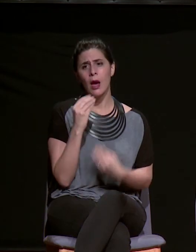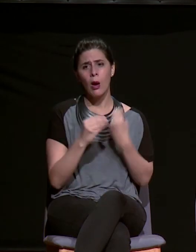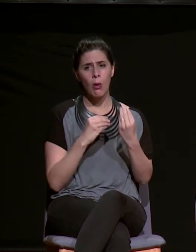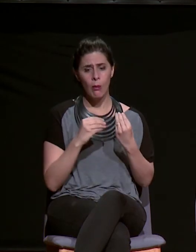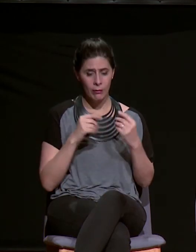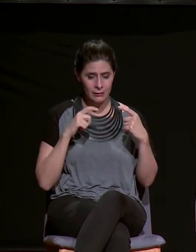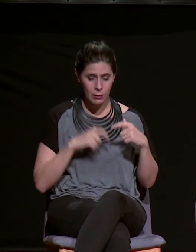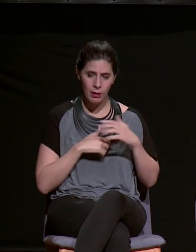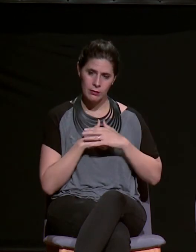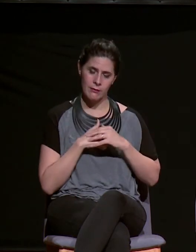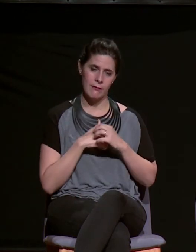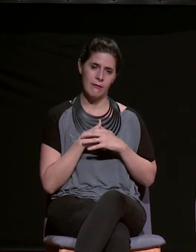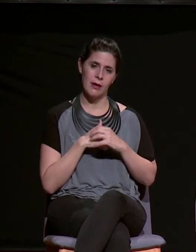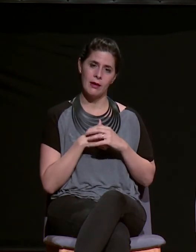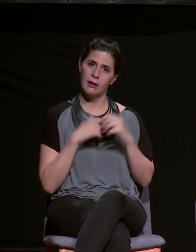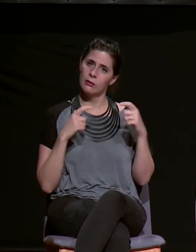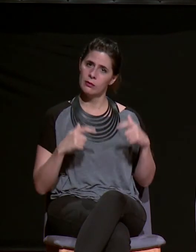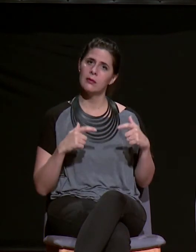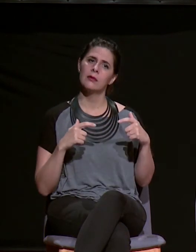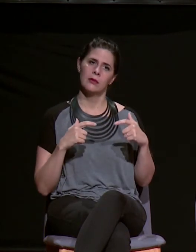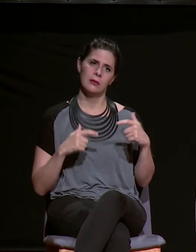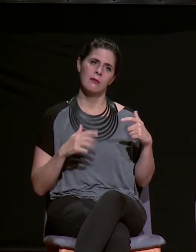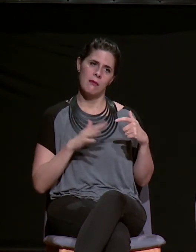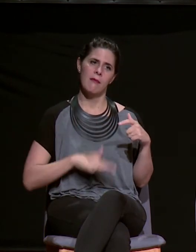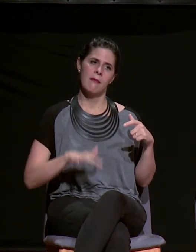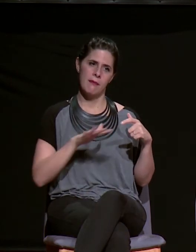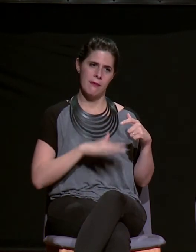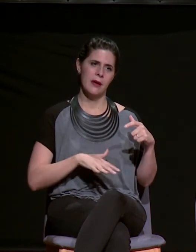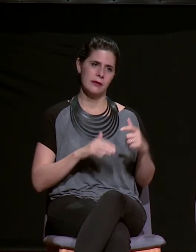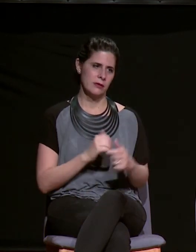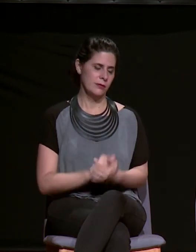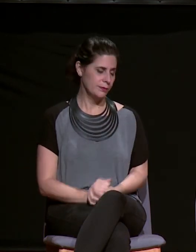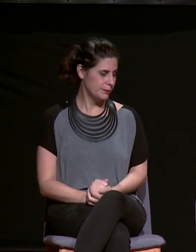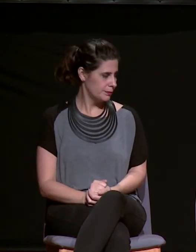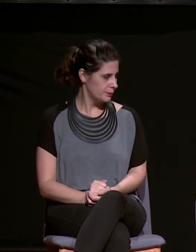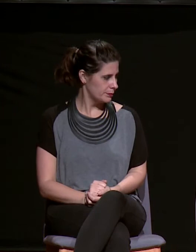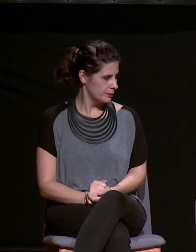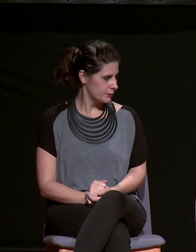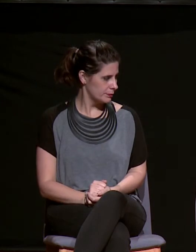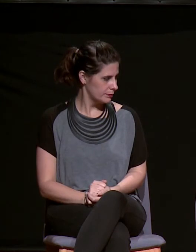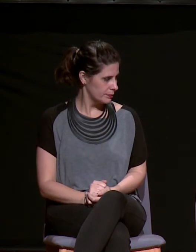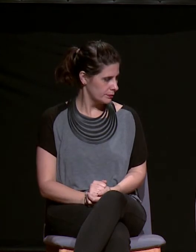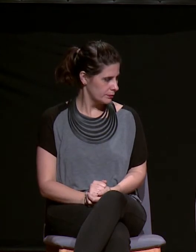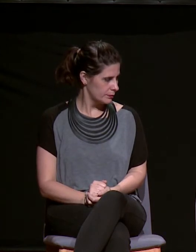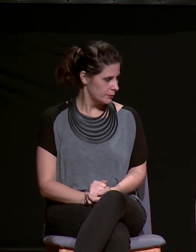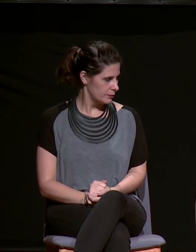do afeto nesse espaço todo aí que você construiu para a gente.